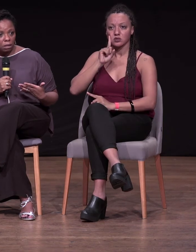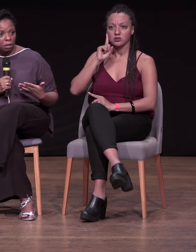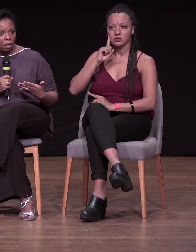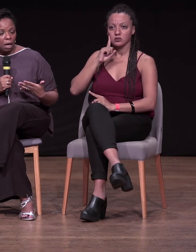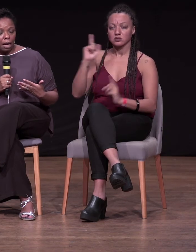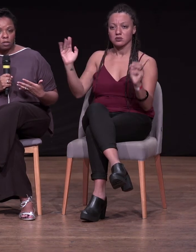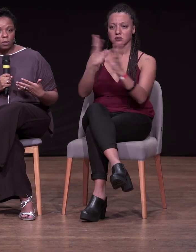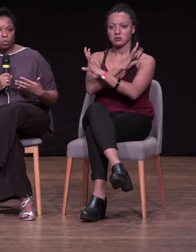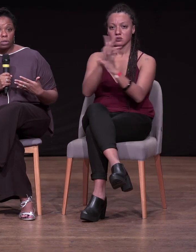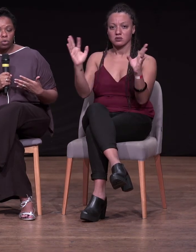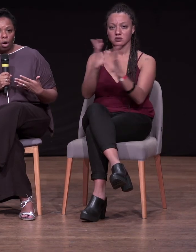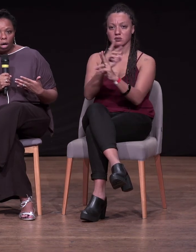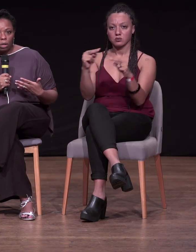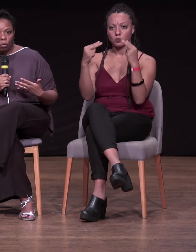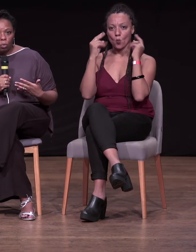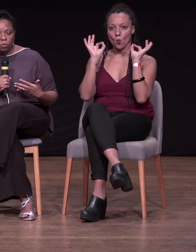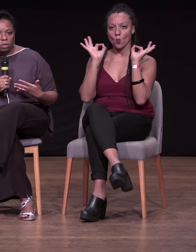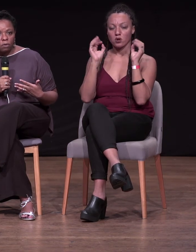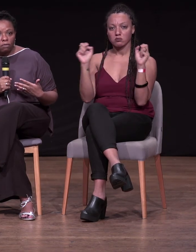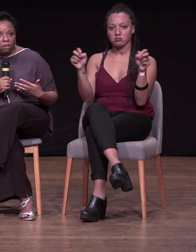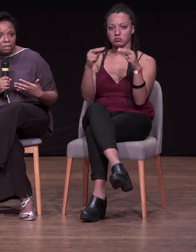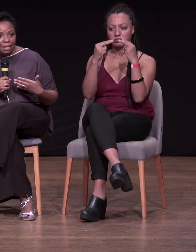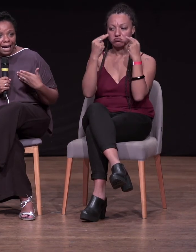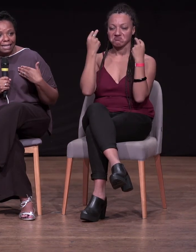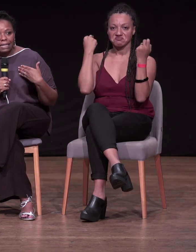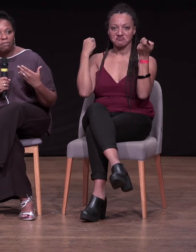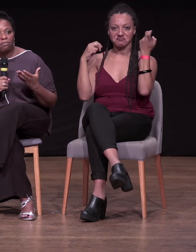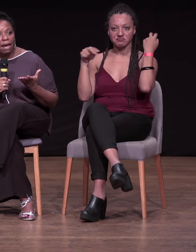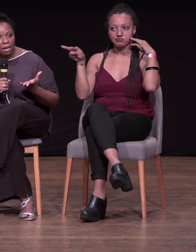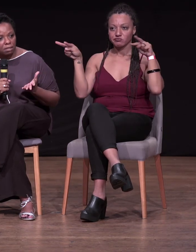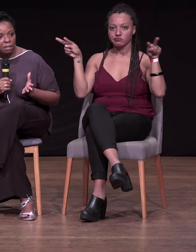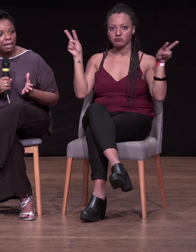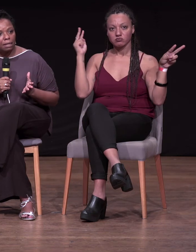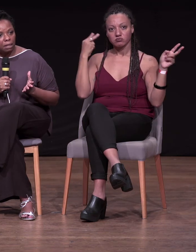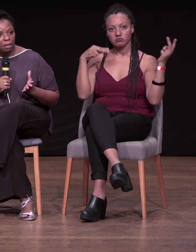veem. As pessoas olham como se vissem